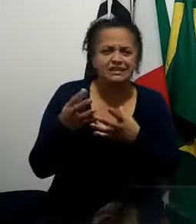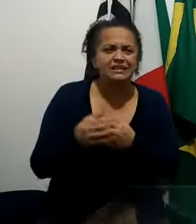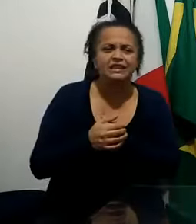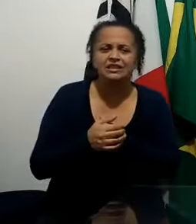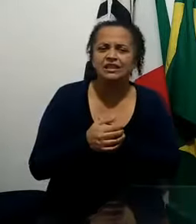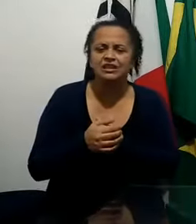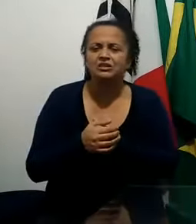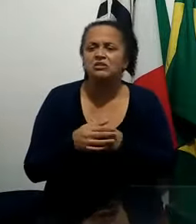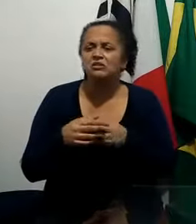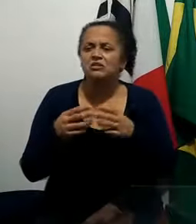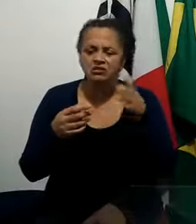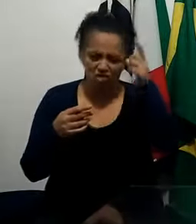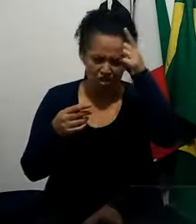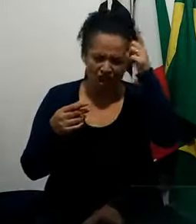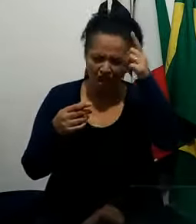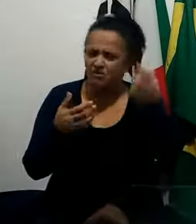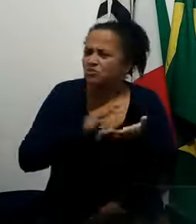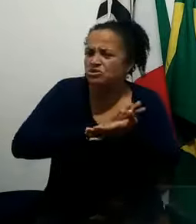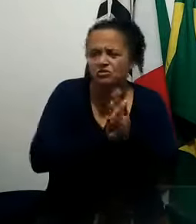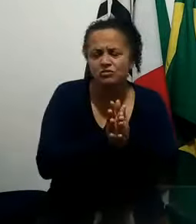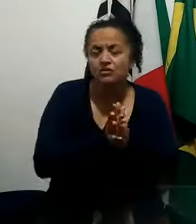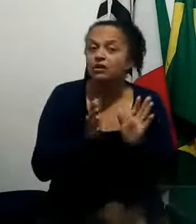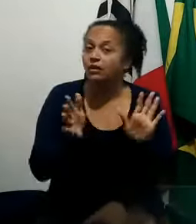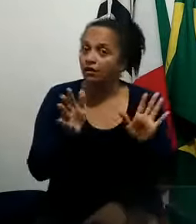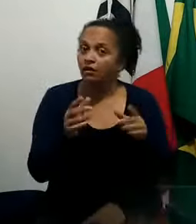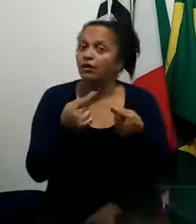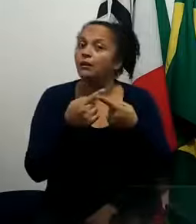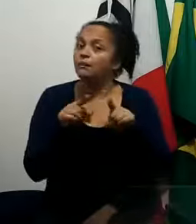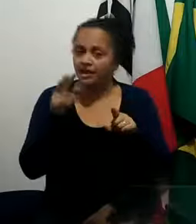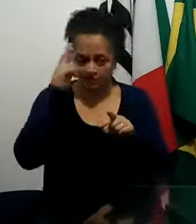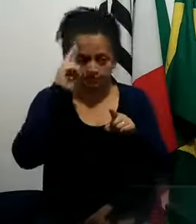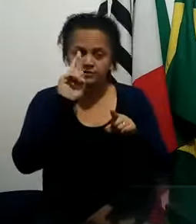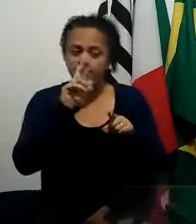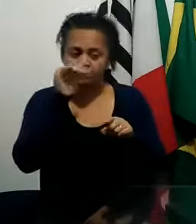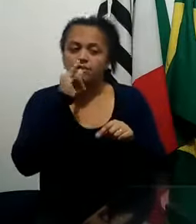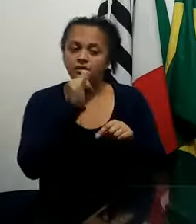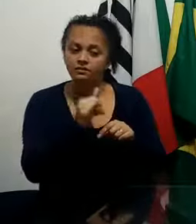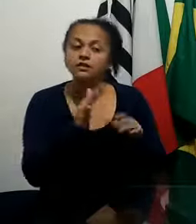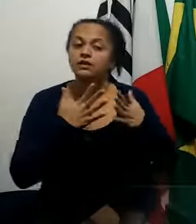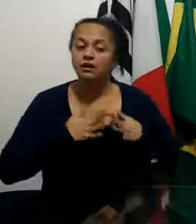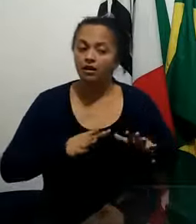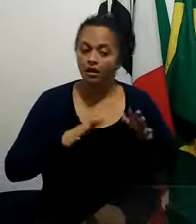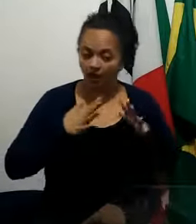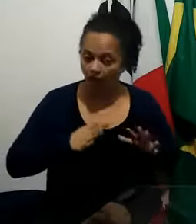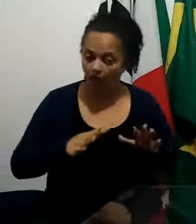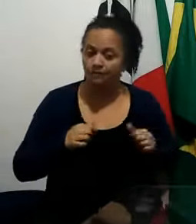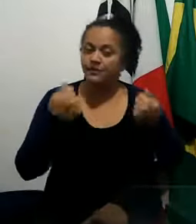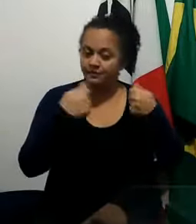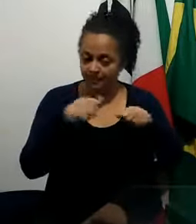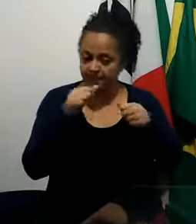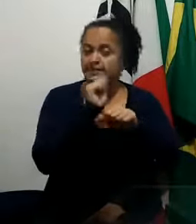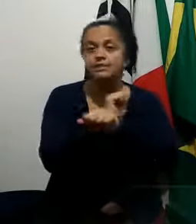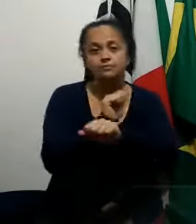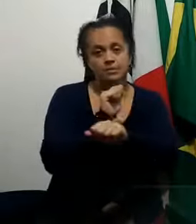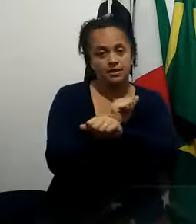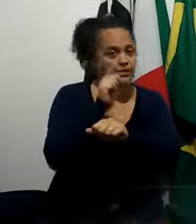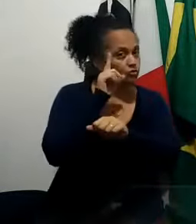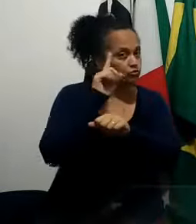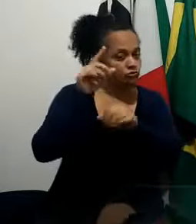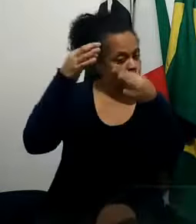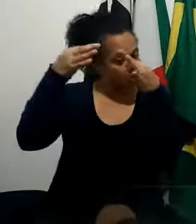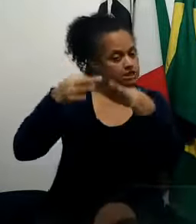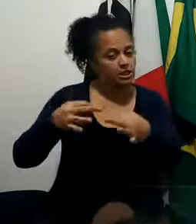diz, ainda não é o momento, né? Essa vingança ocorrerá no dia e no momento certo, marcado na agenda